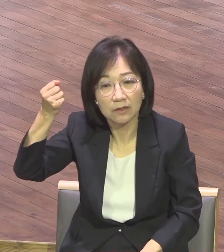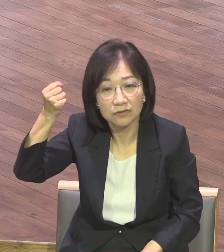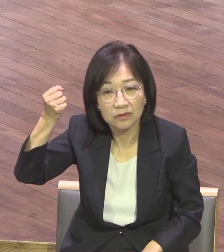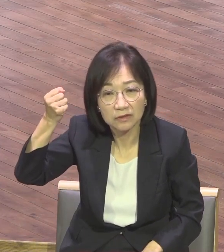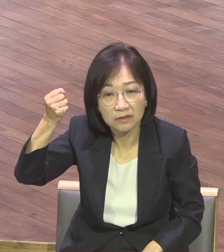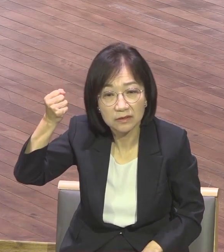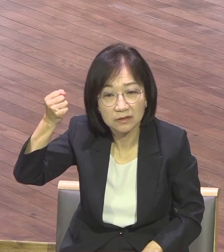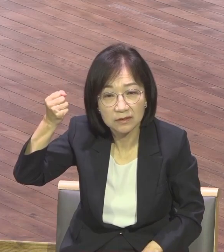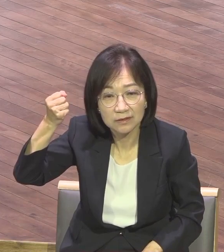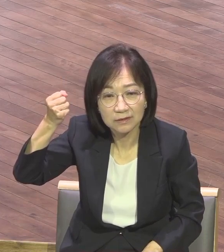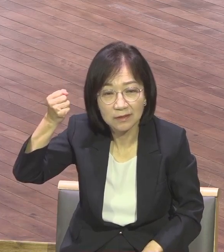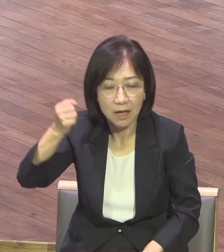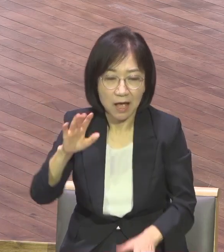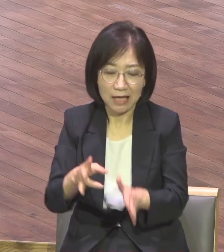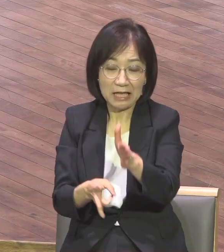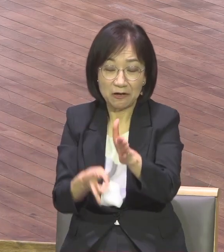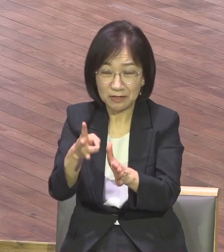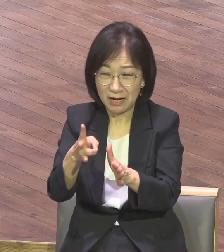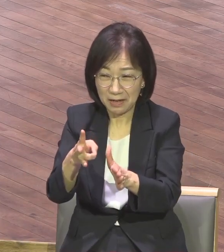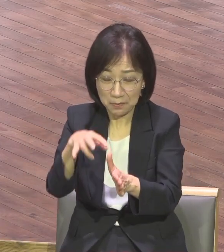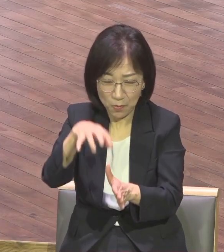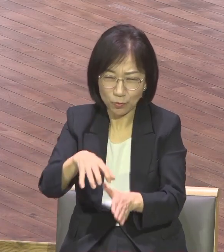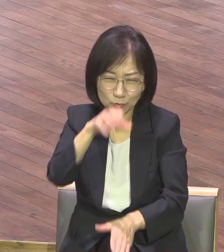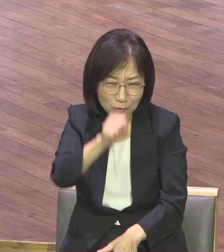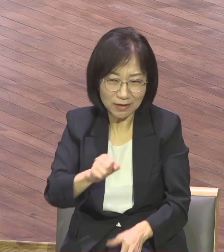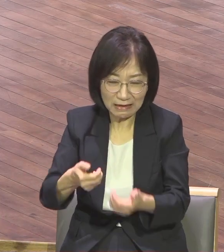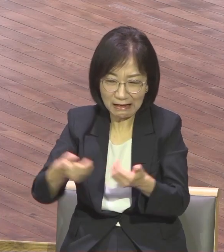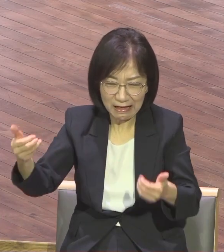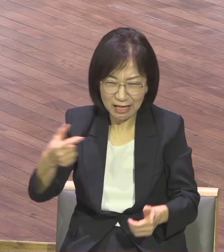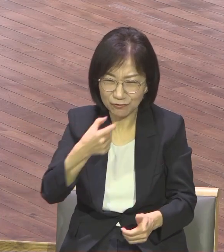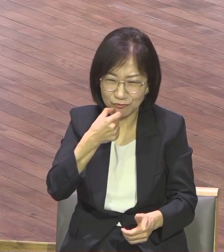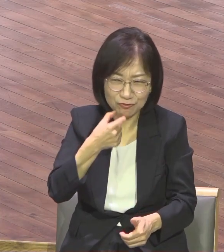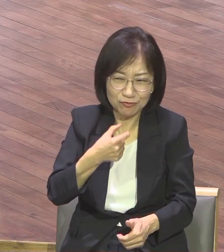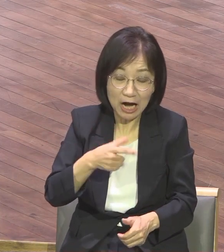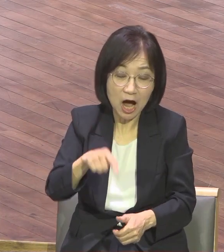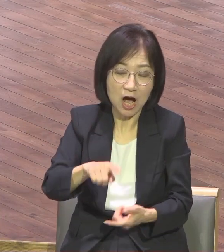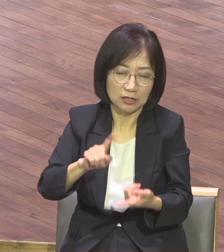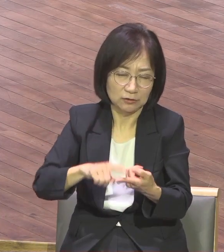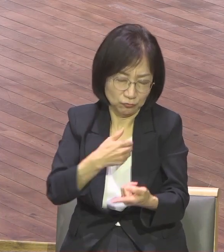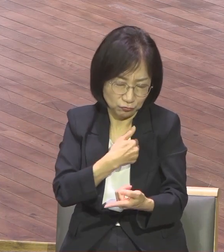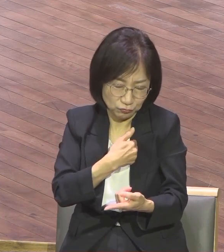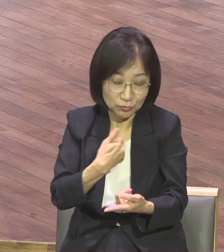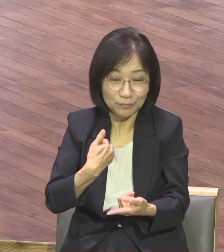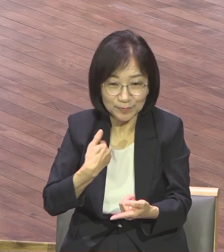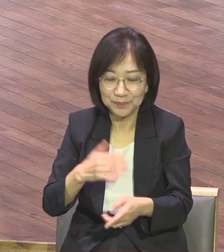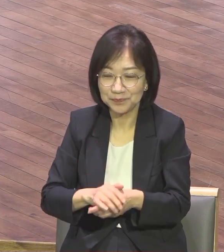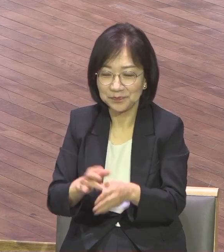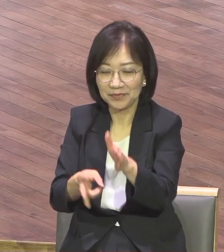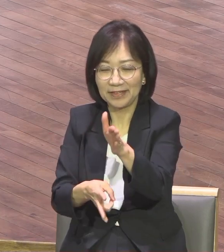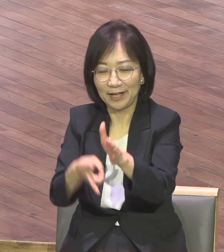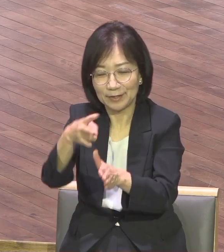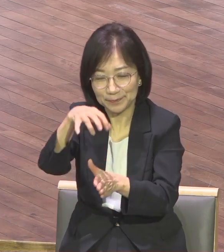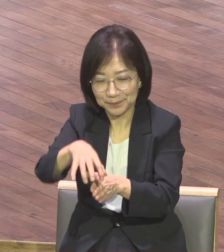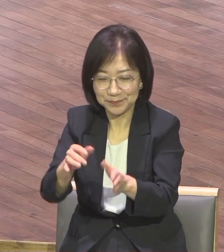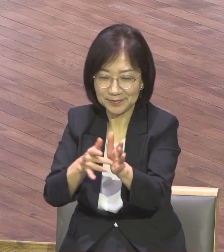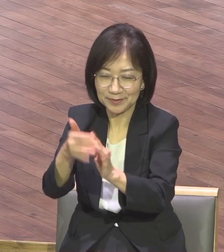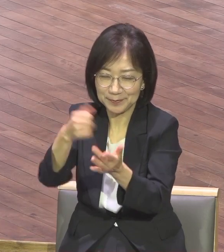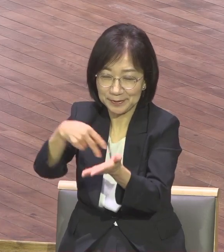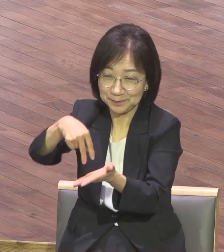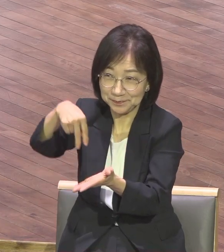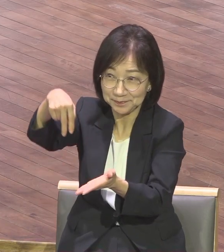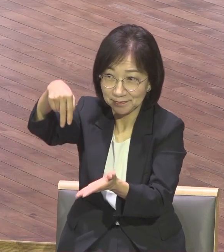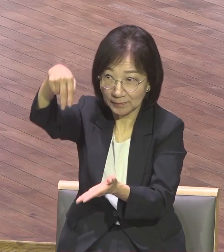예루살렘을 떠날 생각을 하지 않았습니다. 무엇보다도 예루살렘은 예수님이 승천하신 곳이고 예수님께서 승천하실